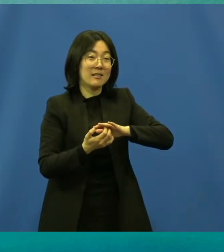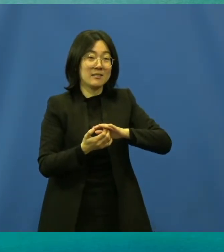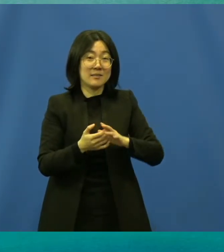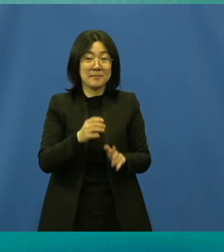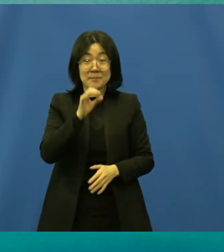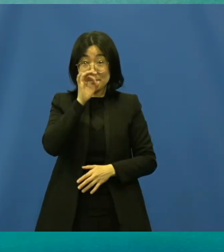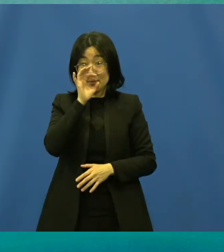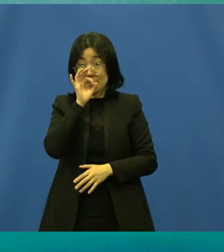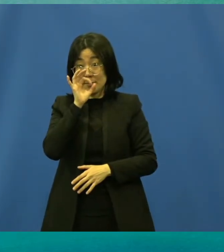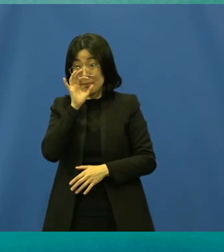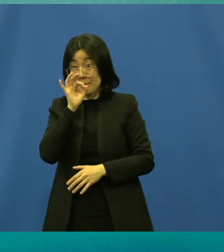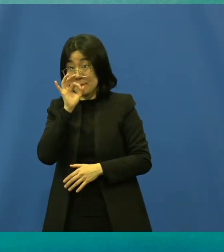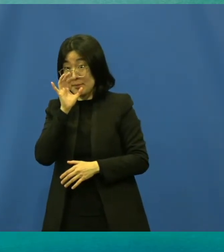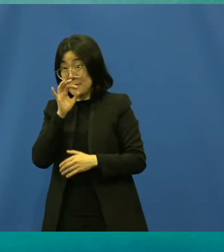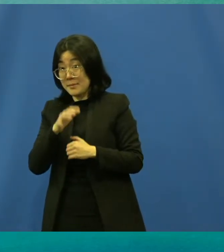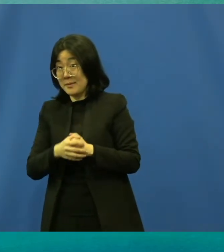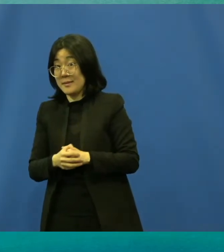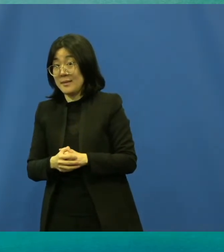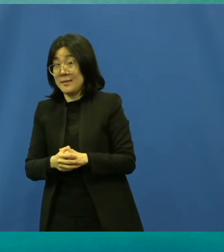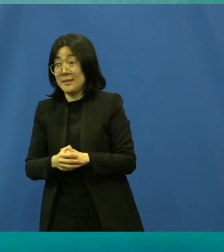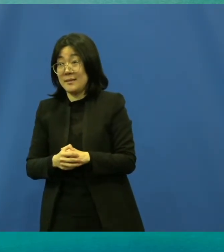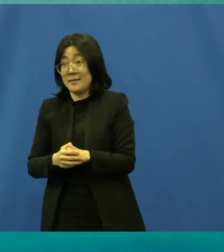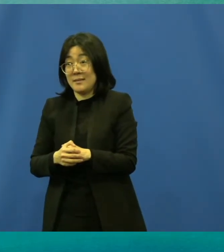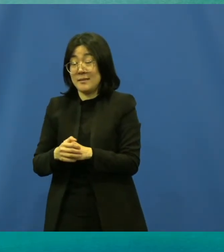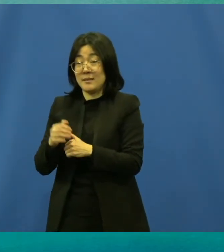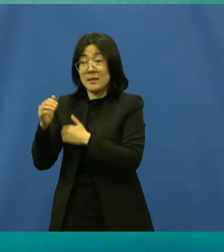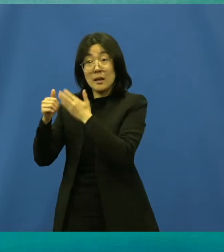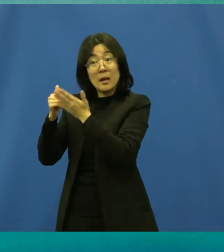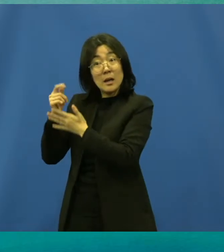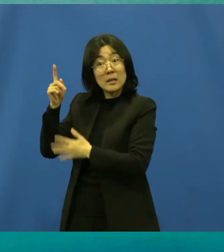하나님은 우리가 상상하는